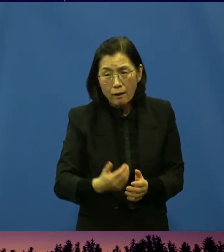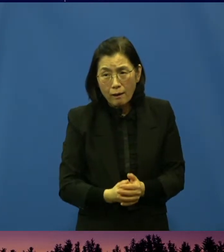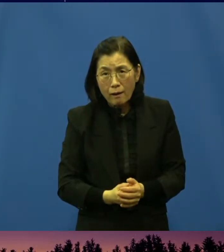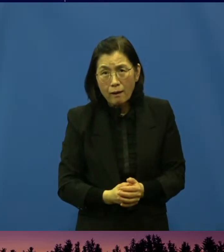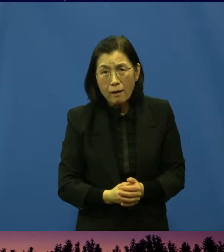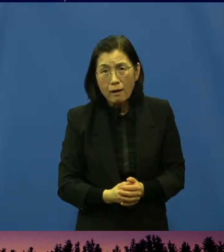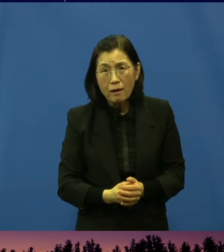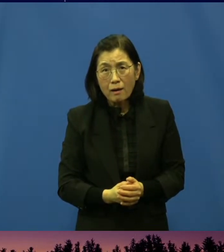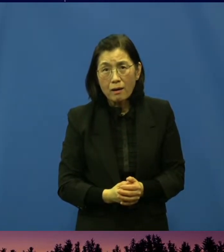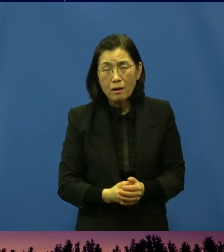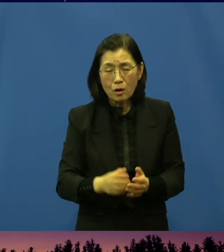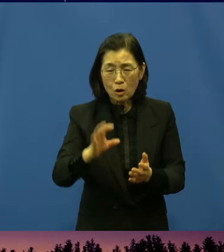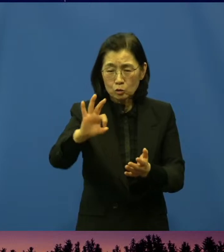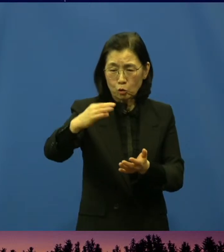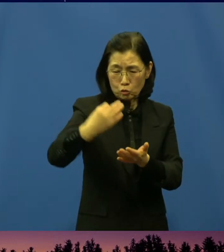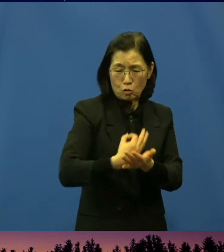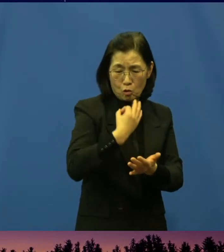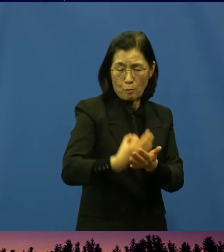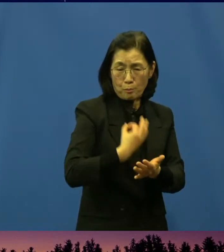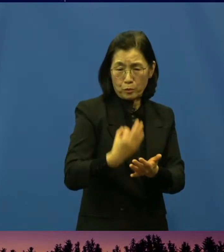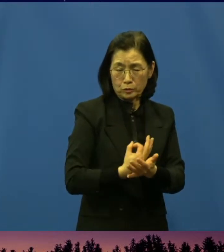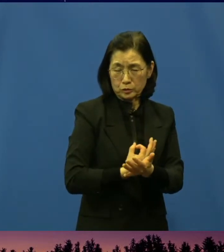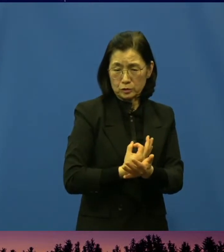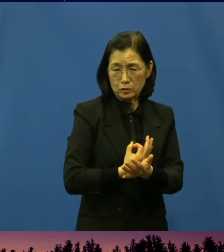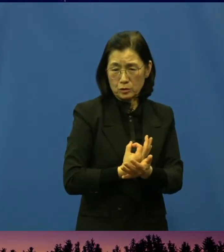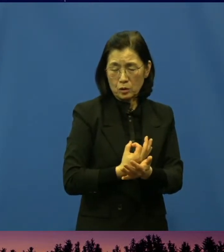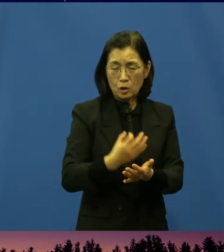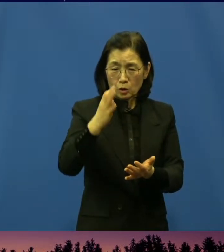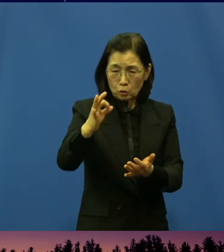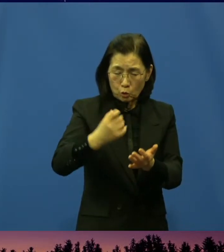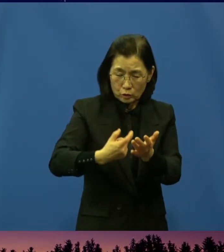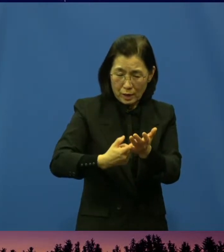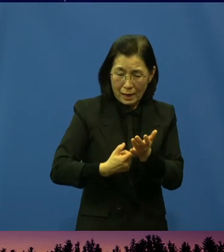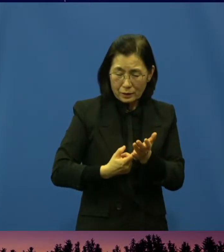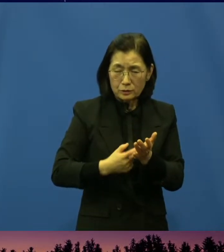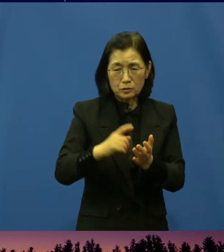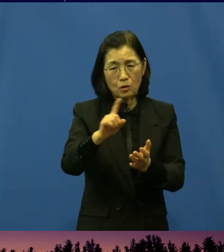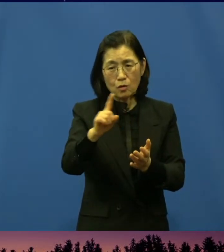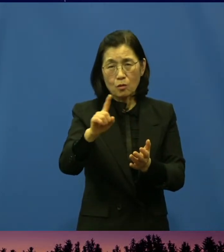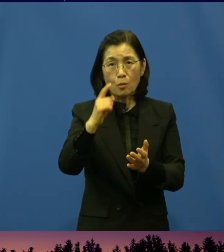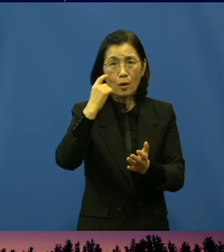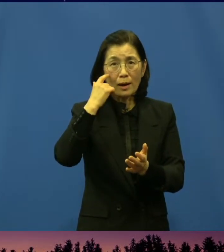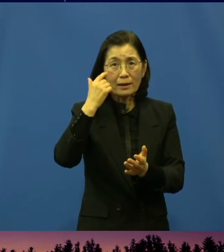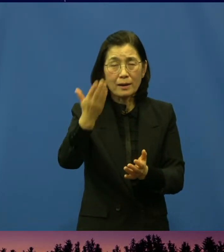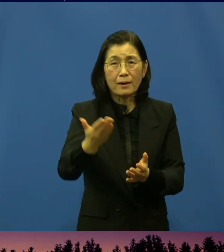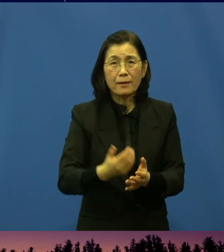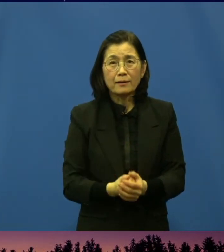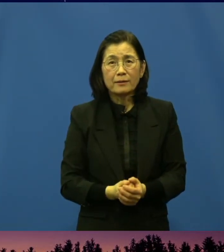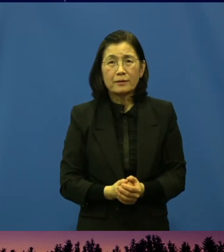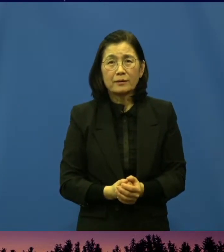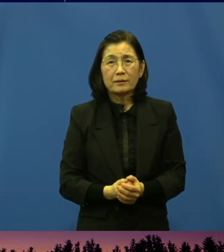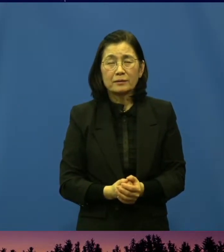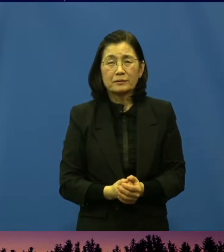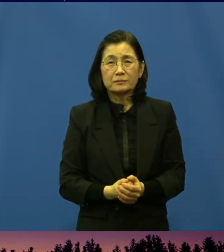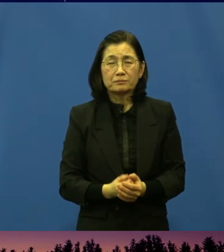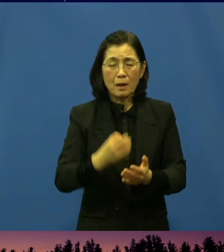마찬가지로 돈을 벌어서 뭘 할 거냐는 거죠. 아껴서 뭐 하냐. 목적의 문제잖아요. 버는 게 문제가 아니고 목적.